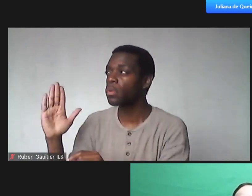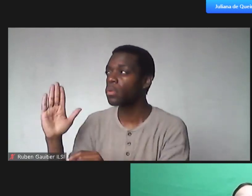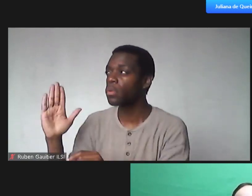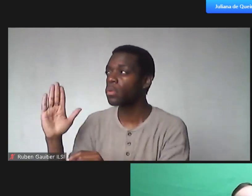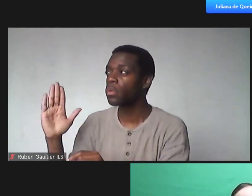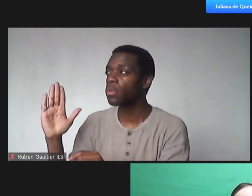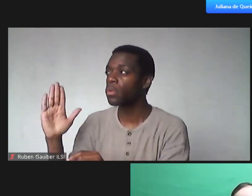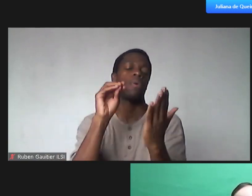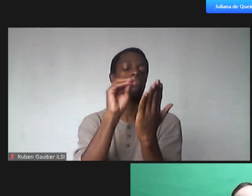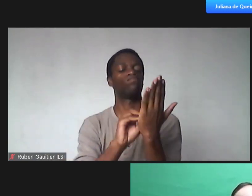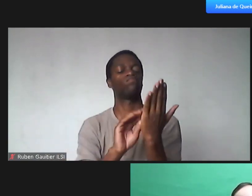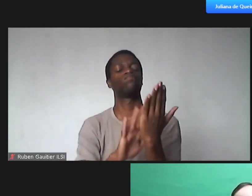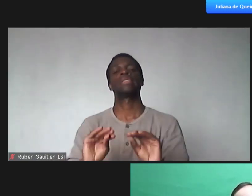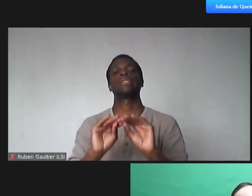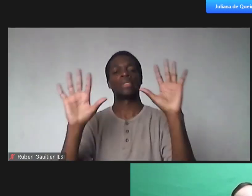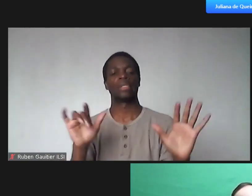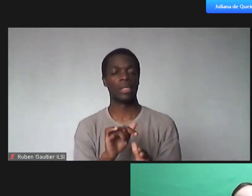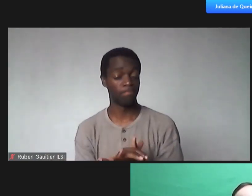también.